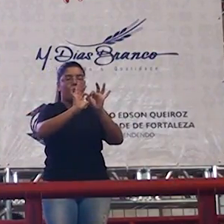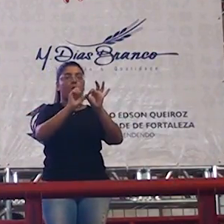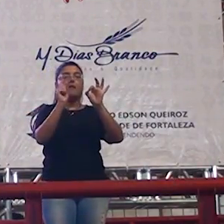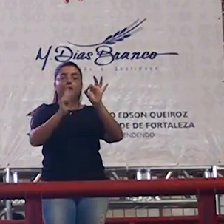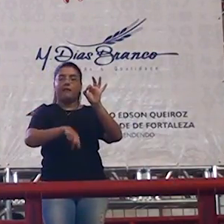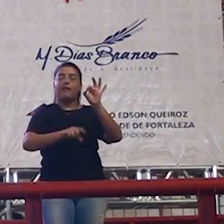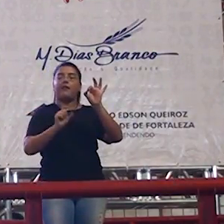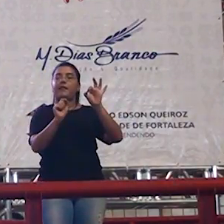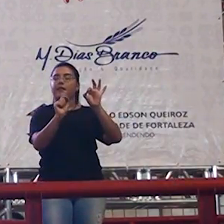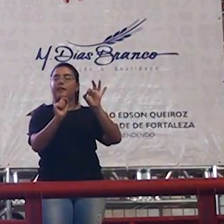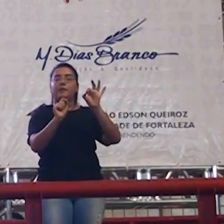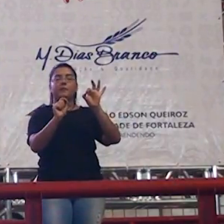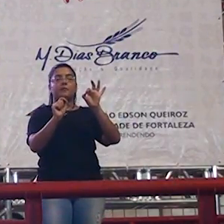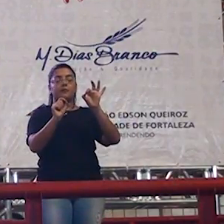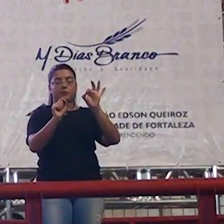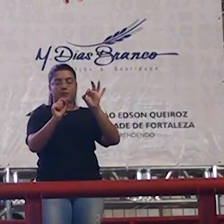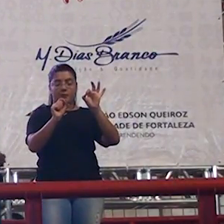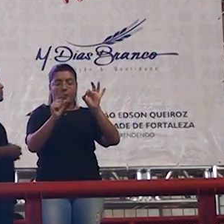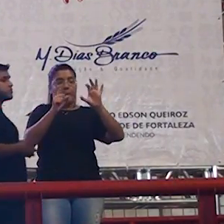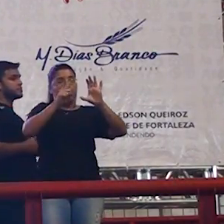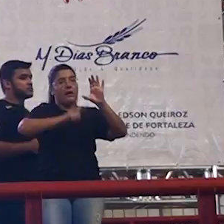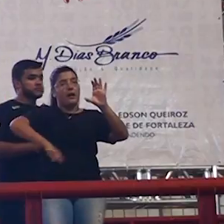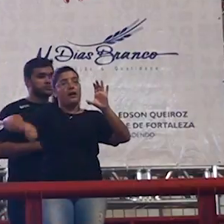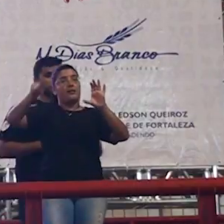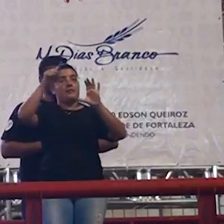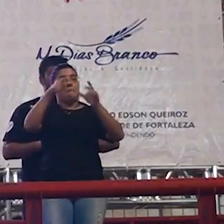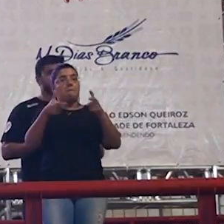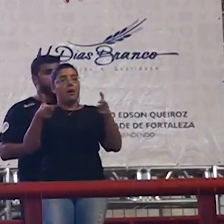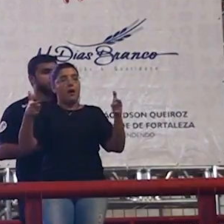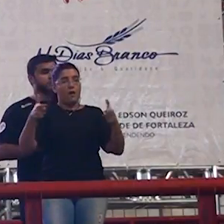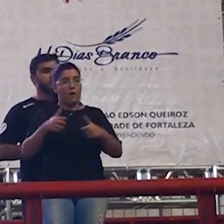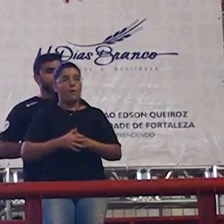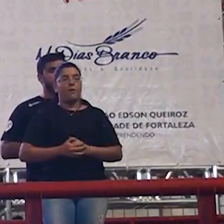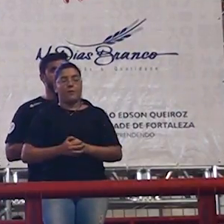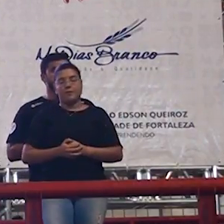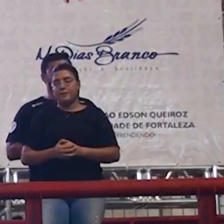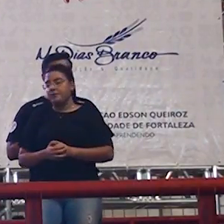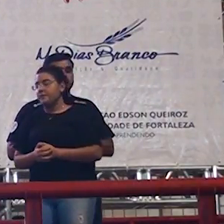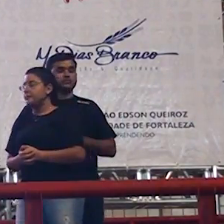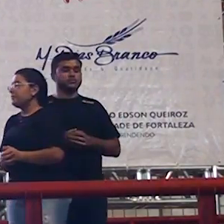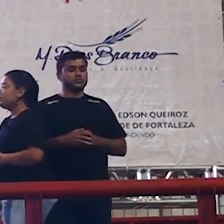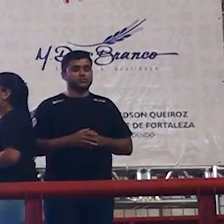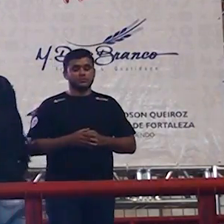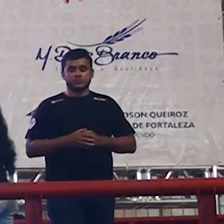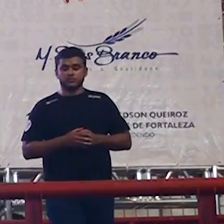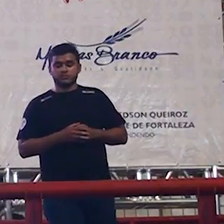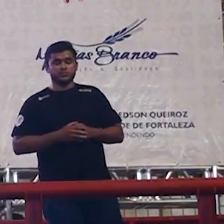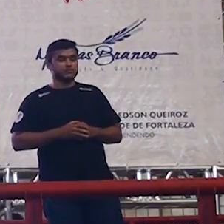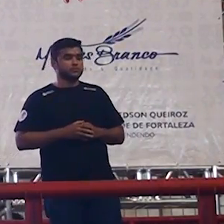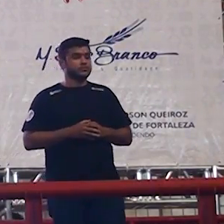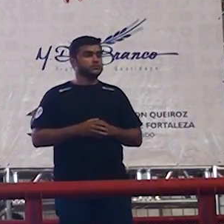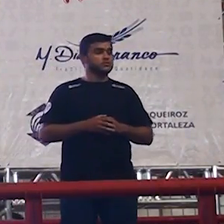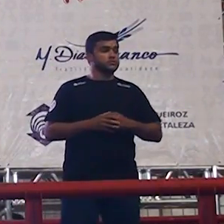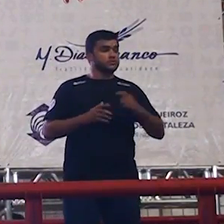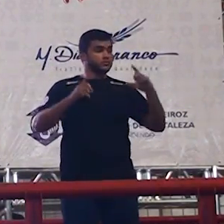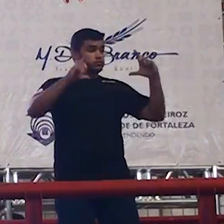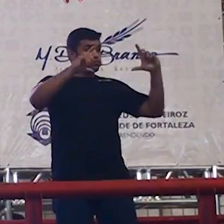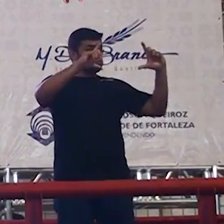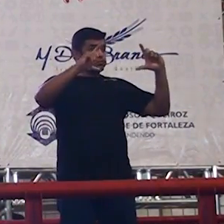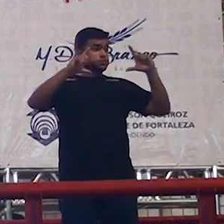antenas, é o centro da circunferência maior. Então o raio